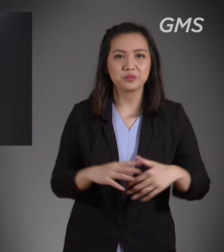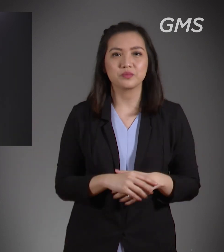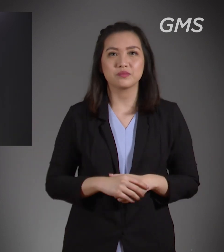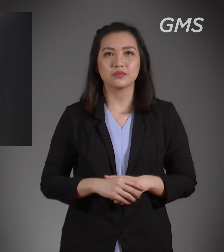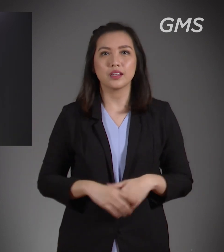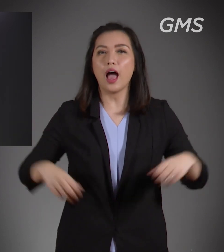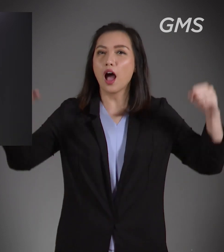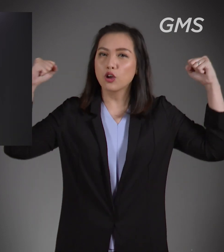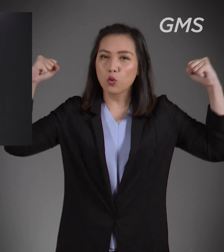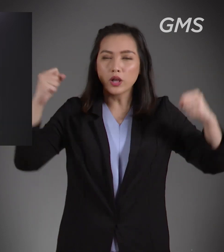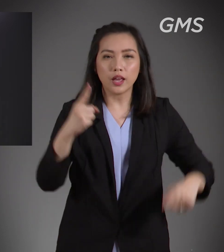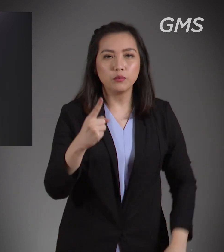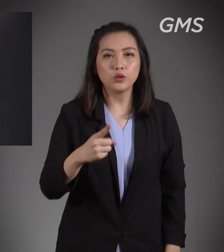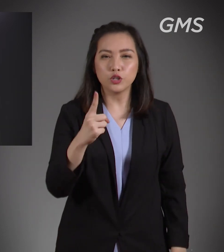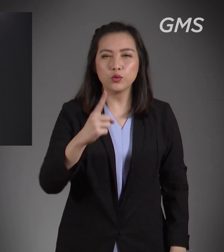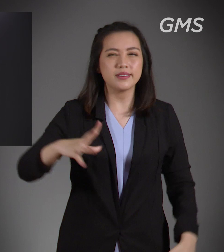akan menjadi keruntuhan.